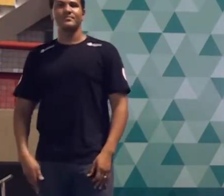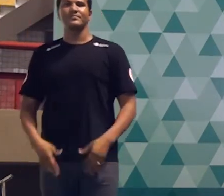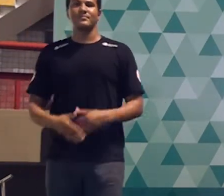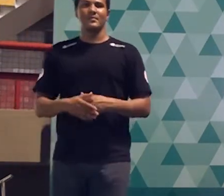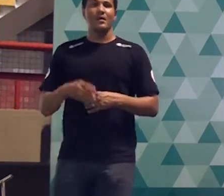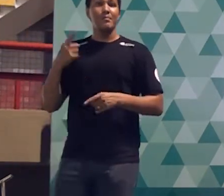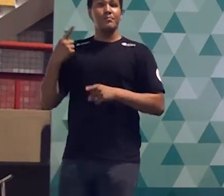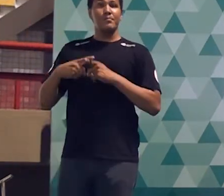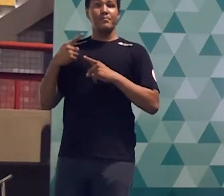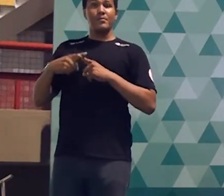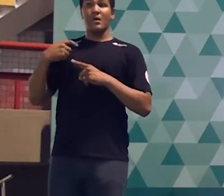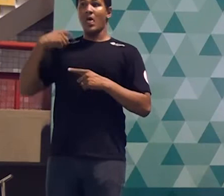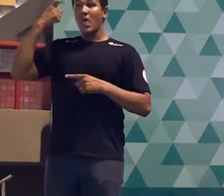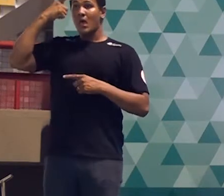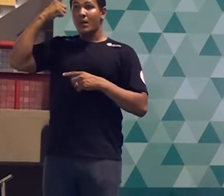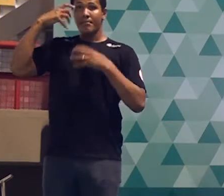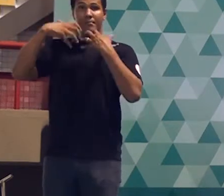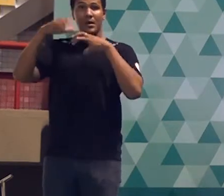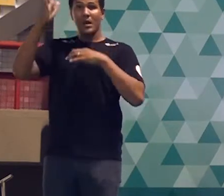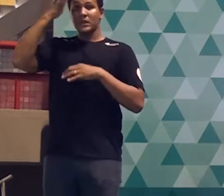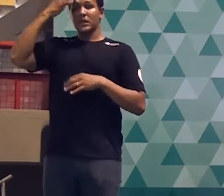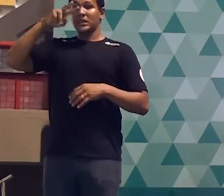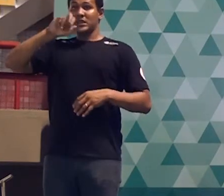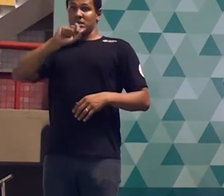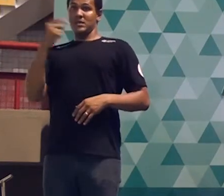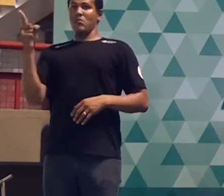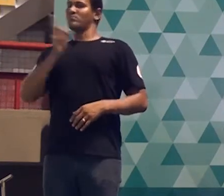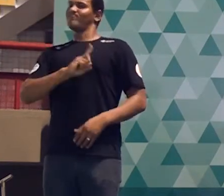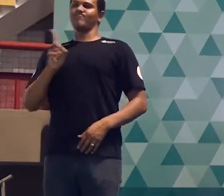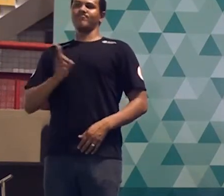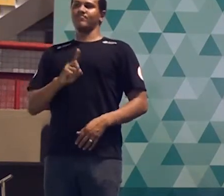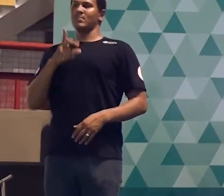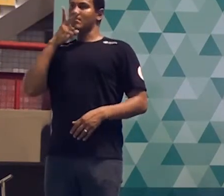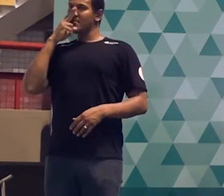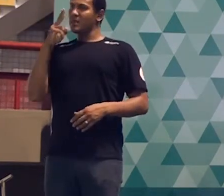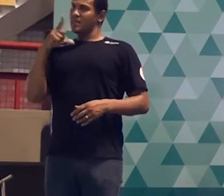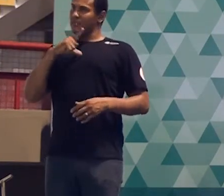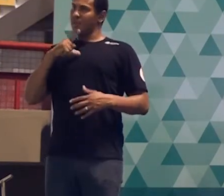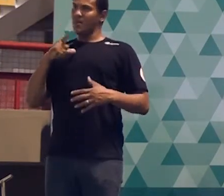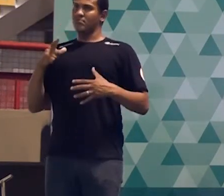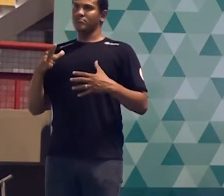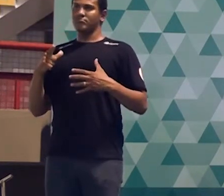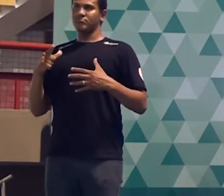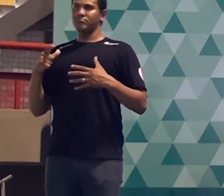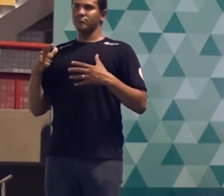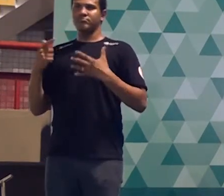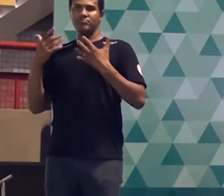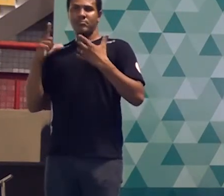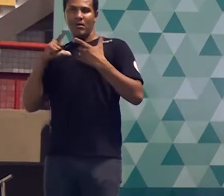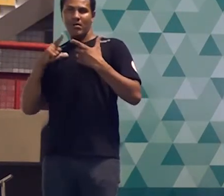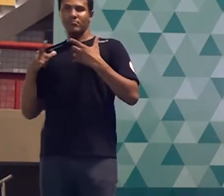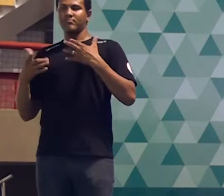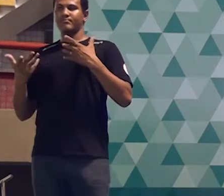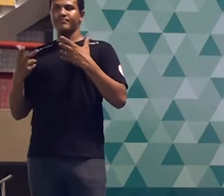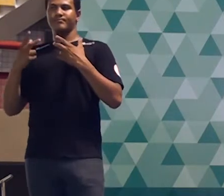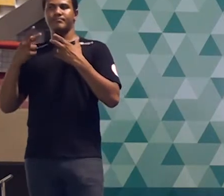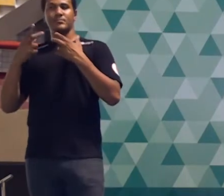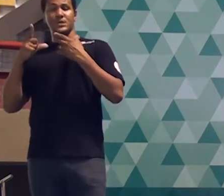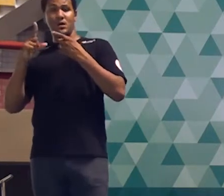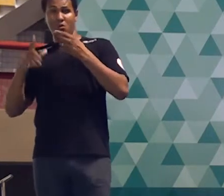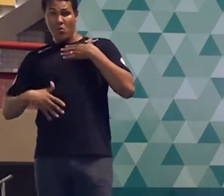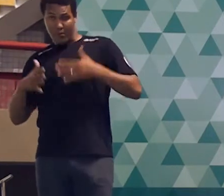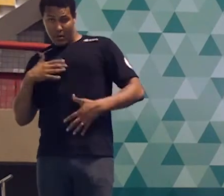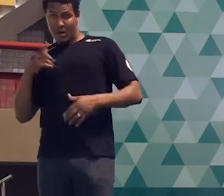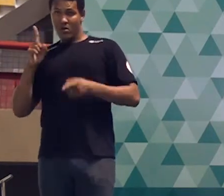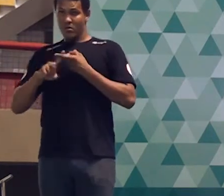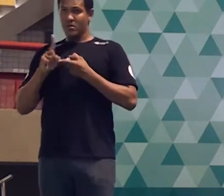da gente não grava o não. Então existe uma linguagem verbal e uma linguagem não verbal. Existe